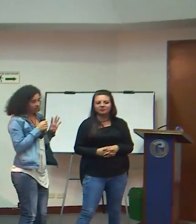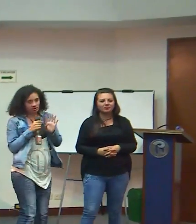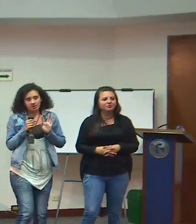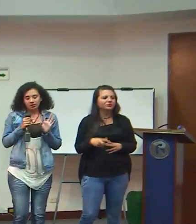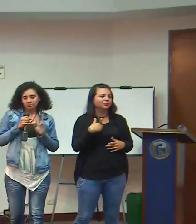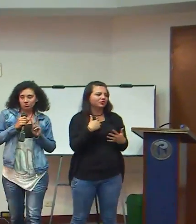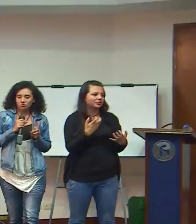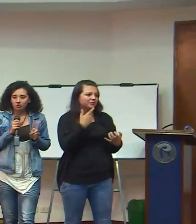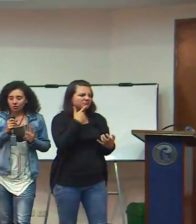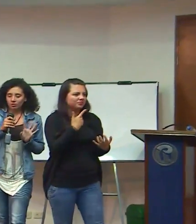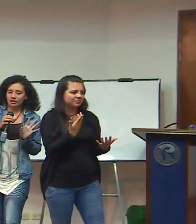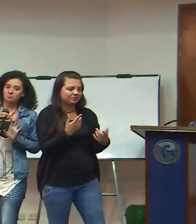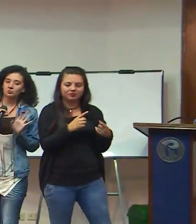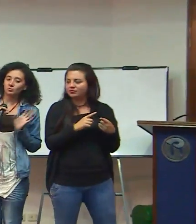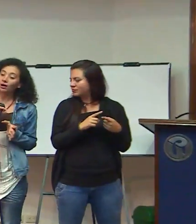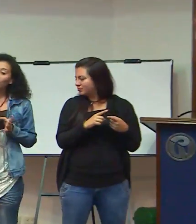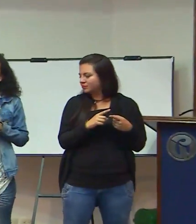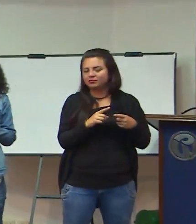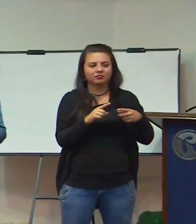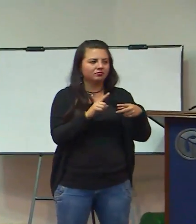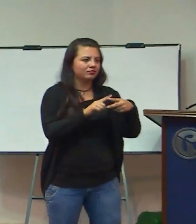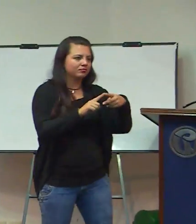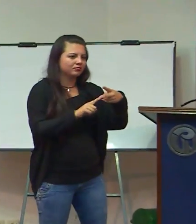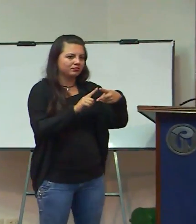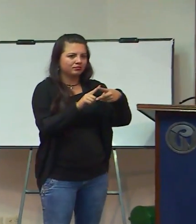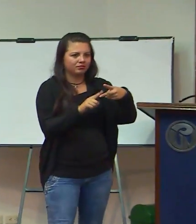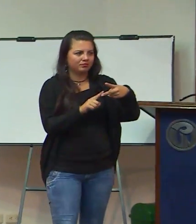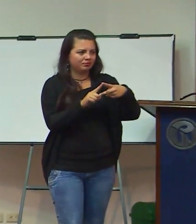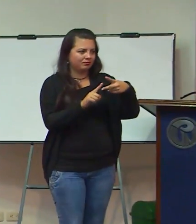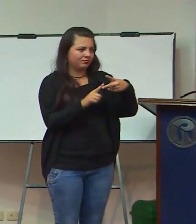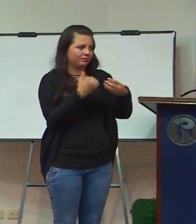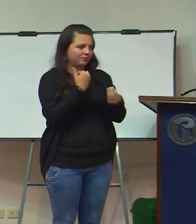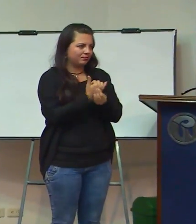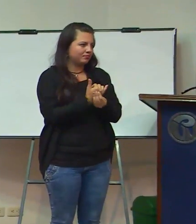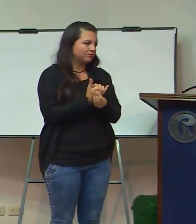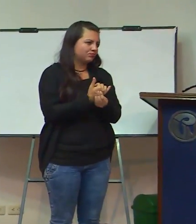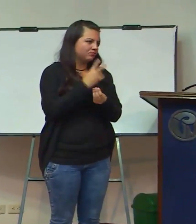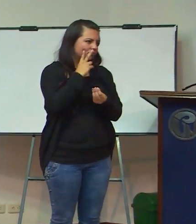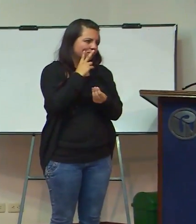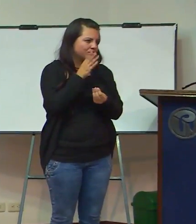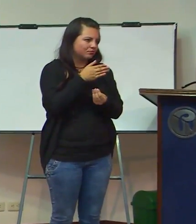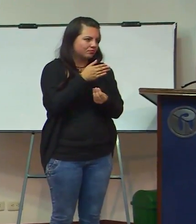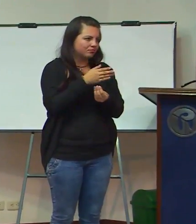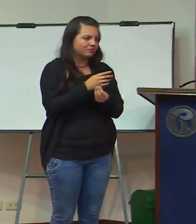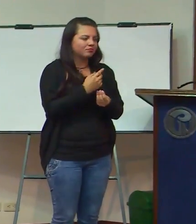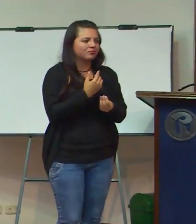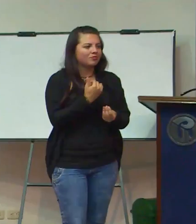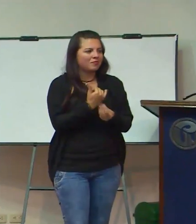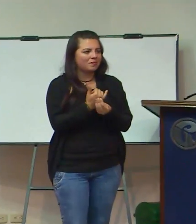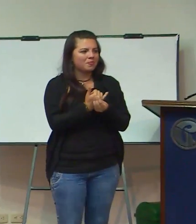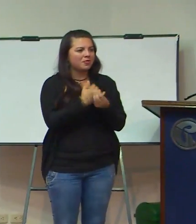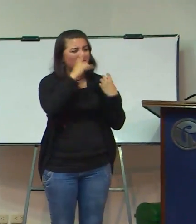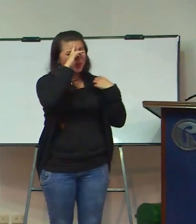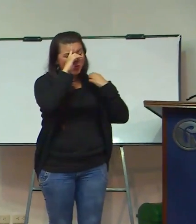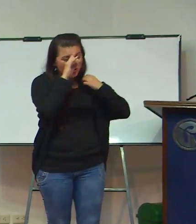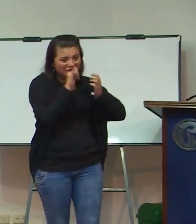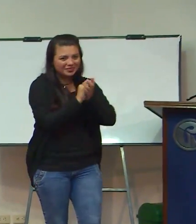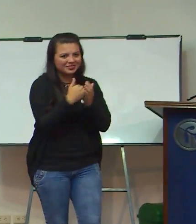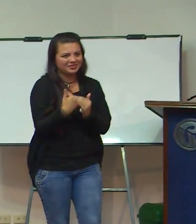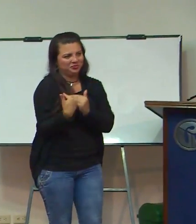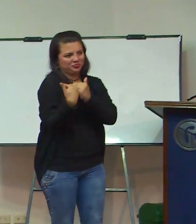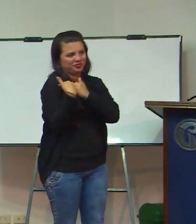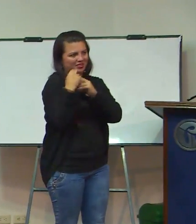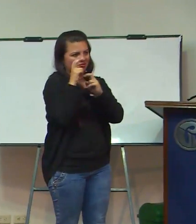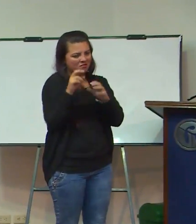Yo quería decir dos cosas puntuales. Una, creo que la responsabilidad en este tema